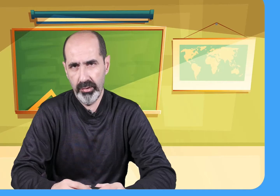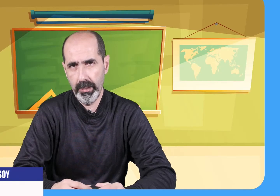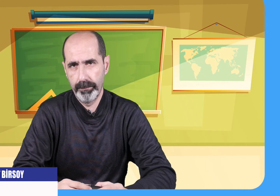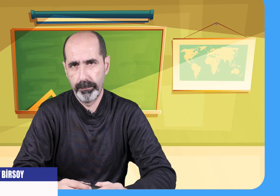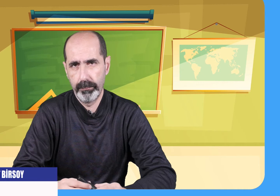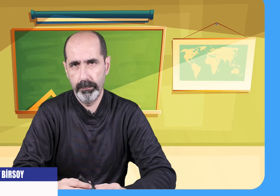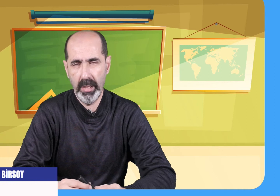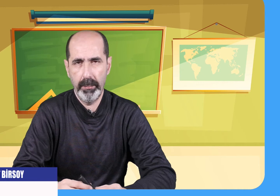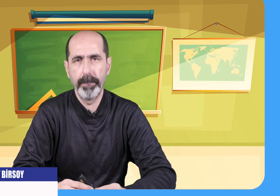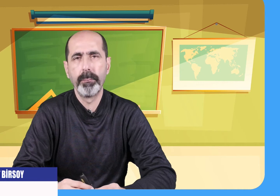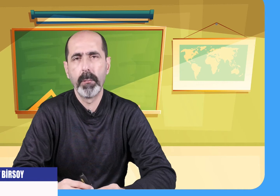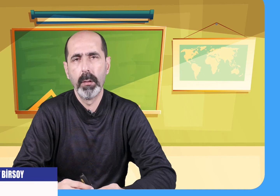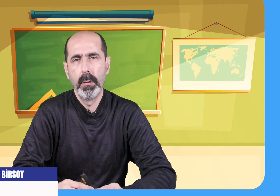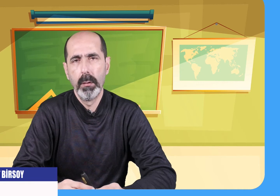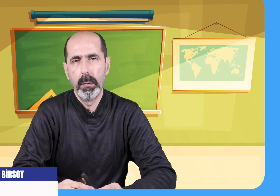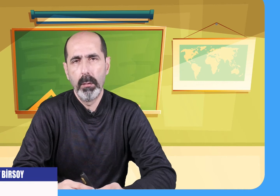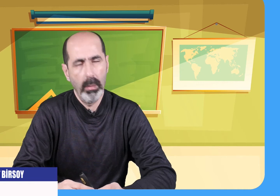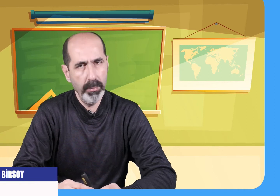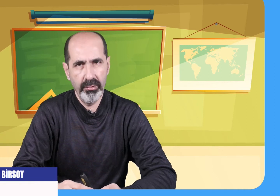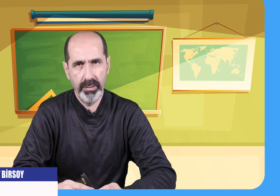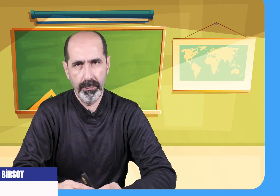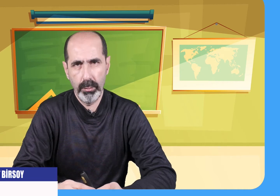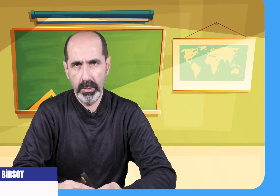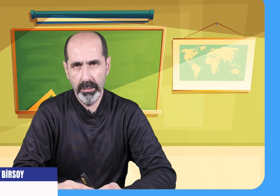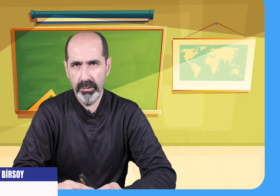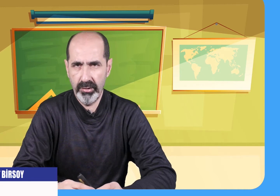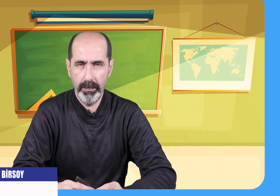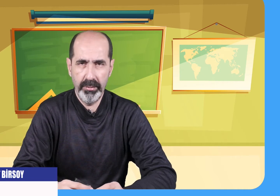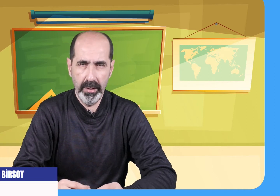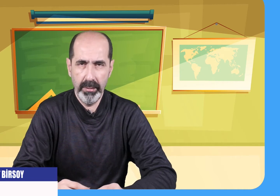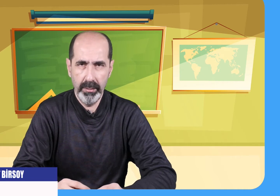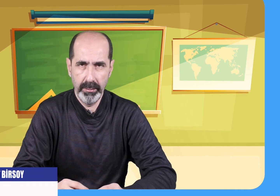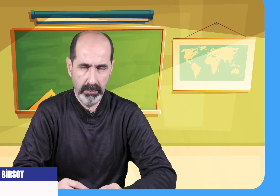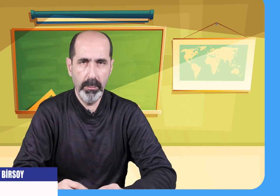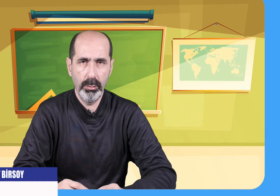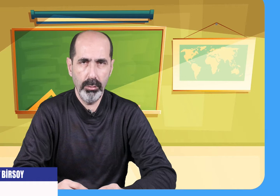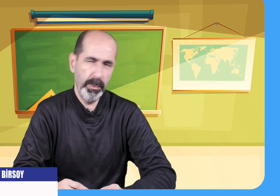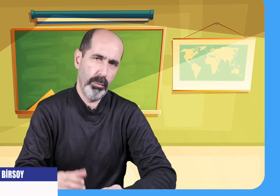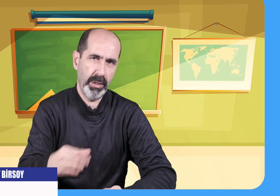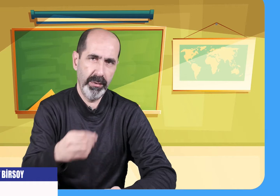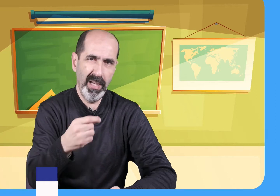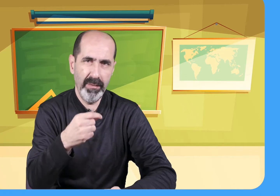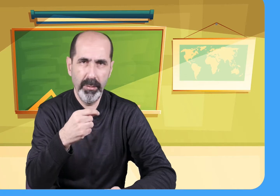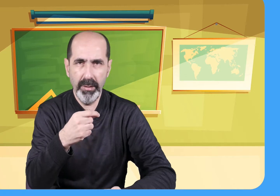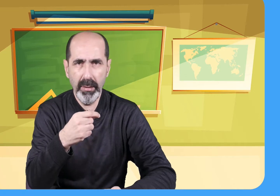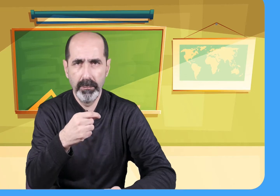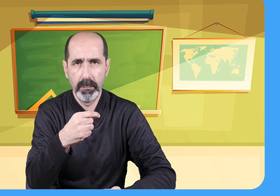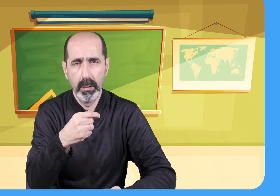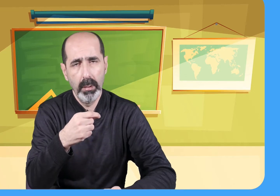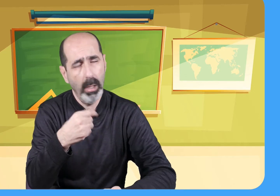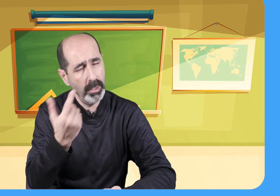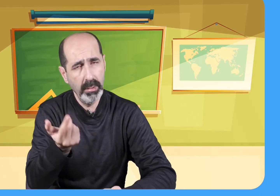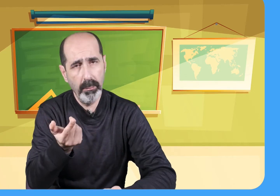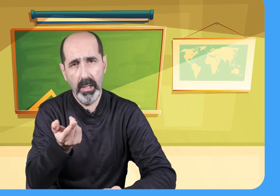arkadaşlar merhaba 11 sınıf konularının işlenmesine devam ediyoruz bir önceki dersimizde